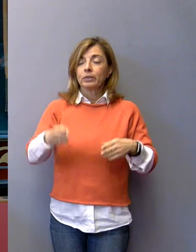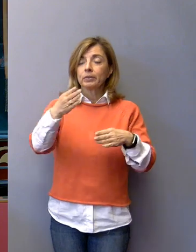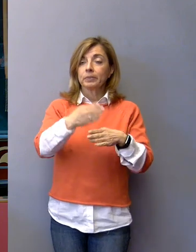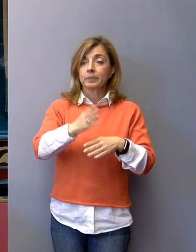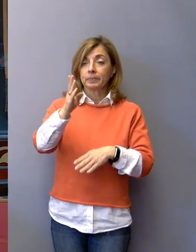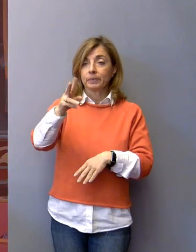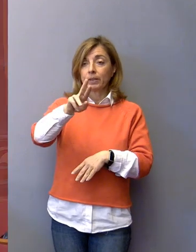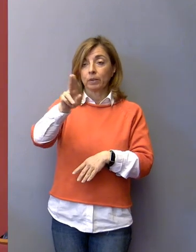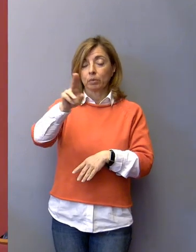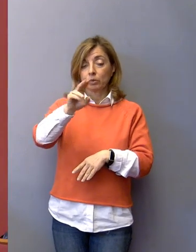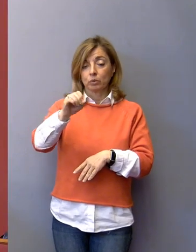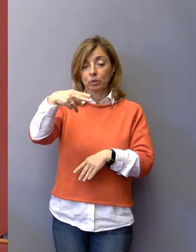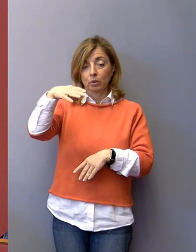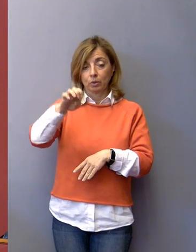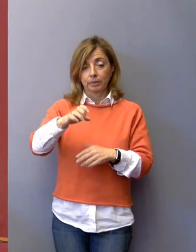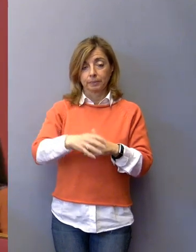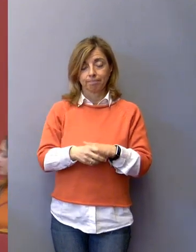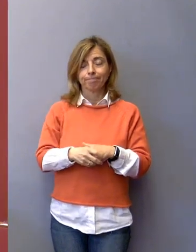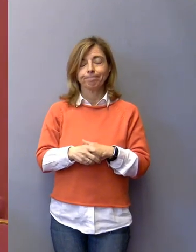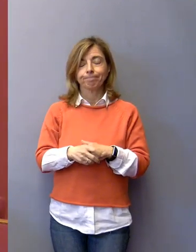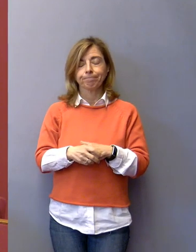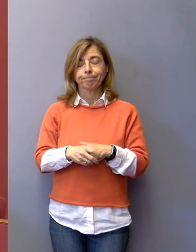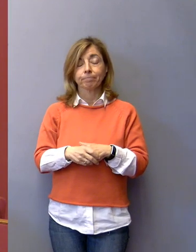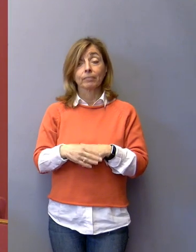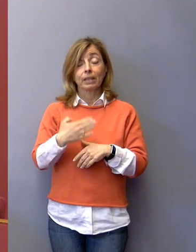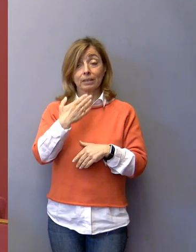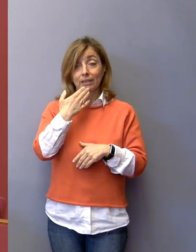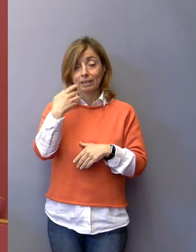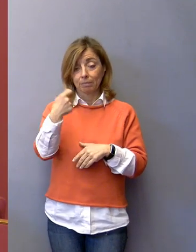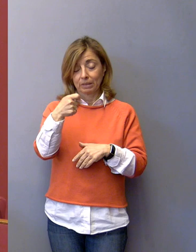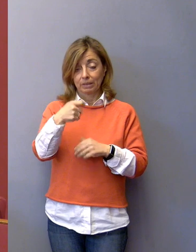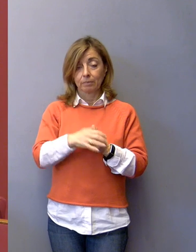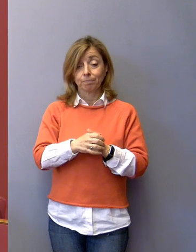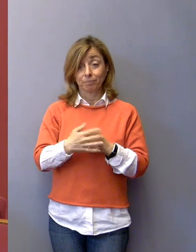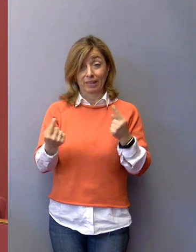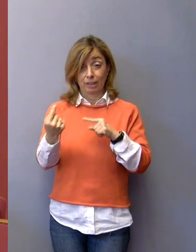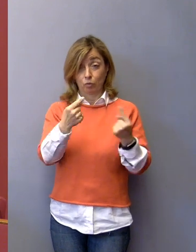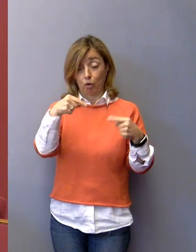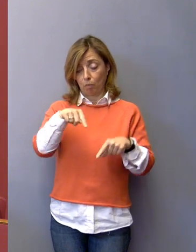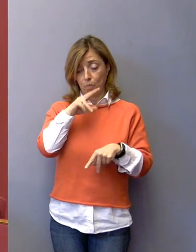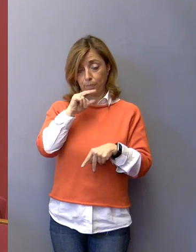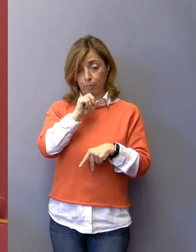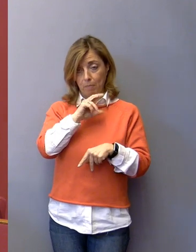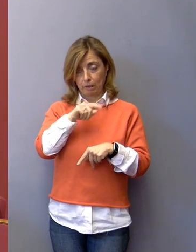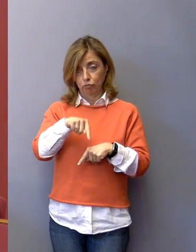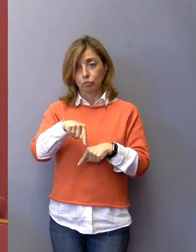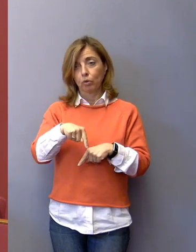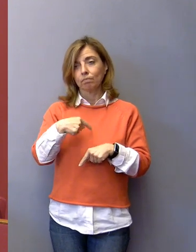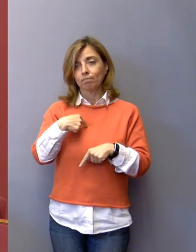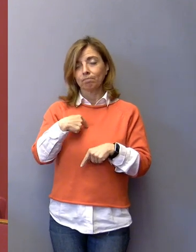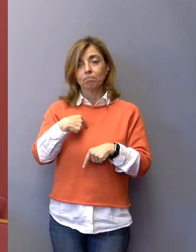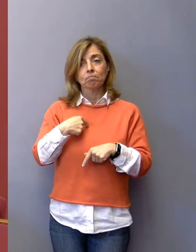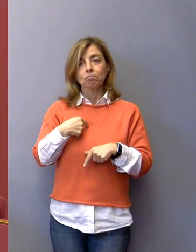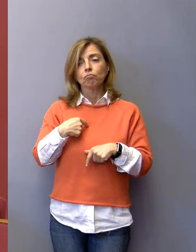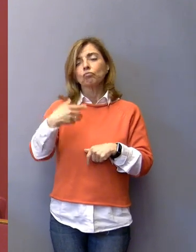Grazie Presidente Ma dalla discussione di oggi pomeriggio nel pomeriggio usciamo sostanzialmente con tre certezze